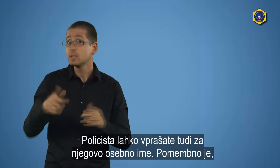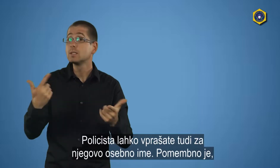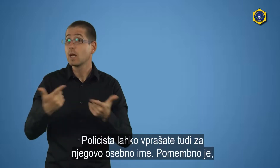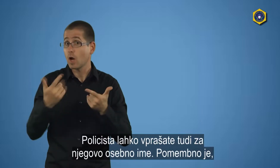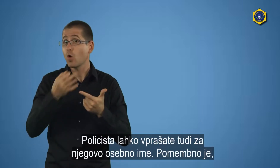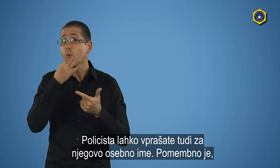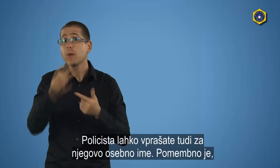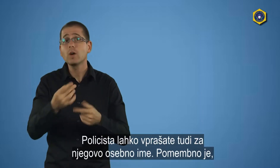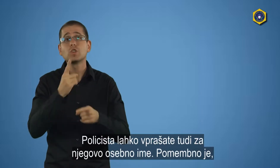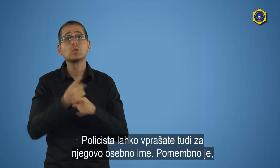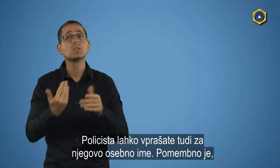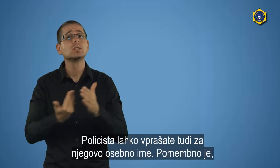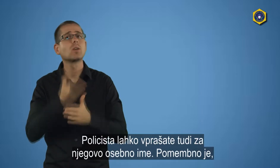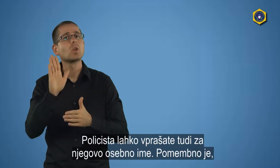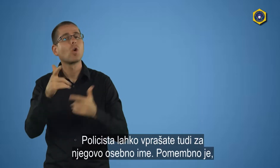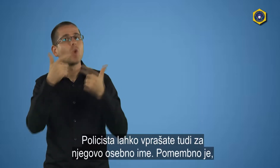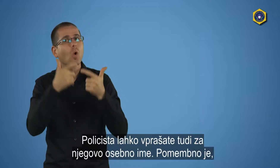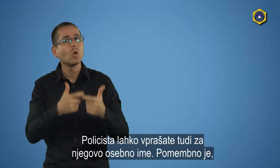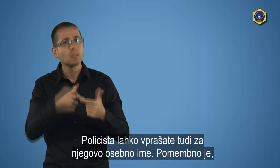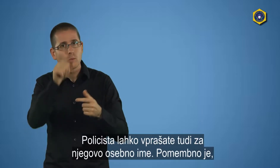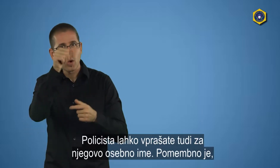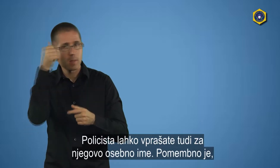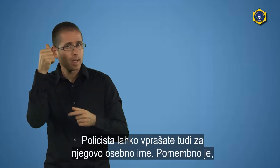Policista lahko vprašate tudi za njegovo osebno ime.